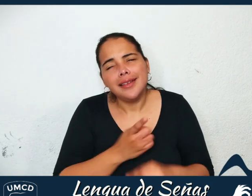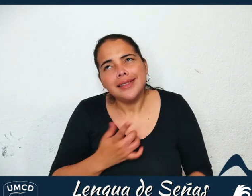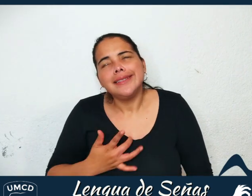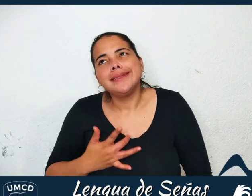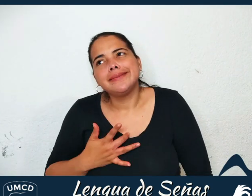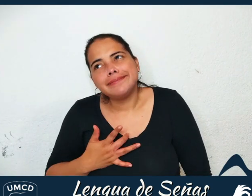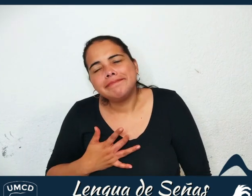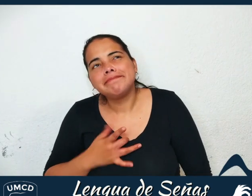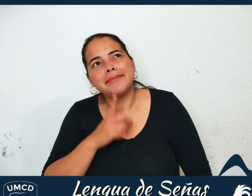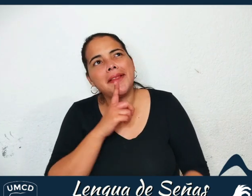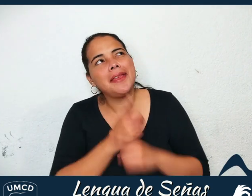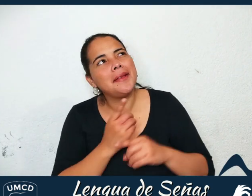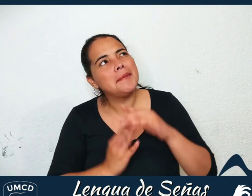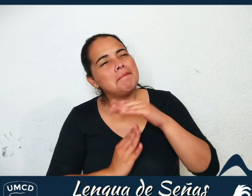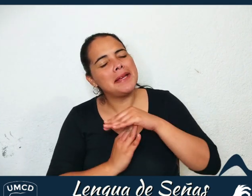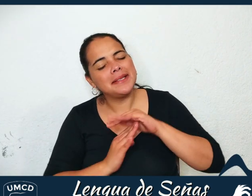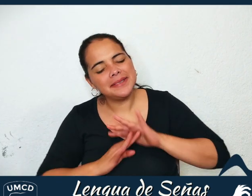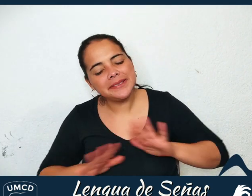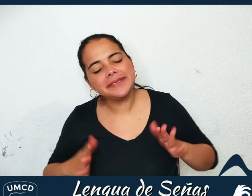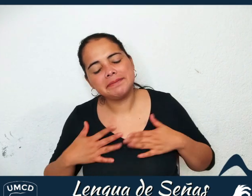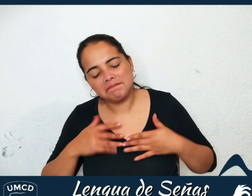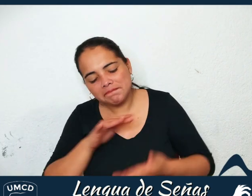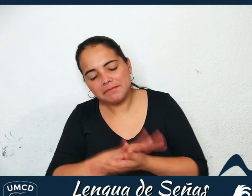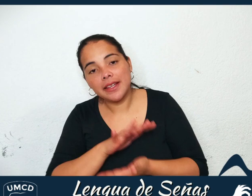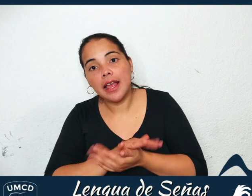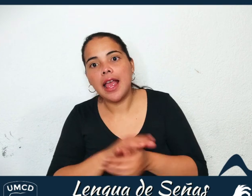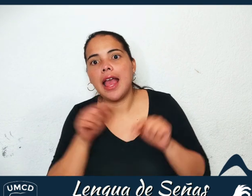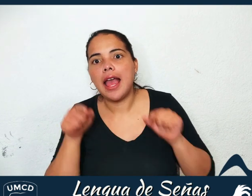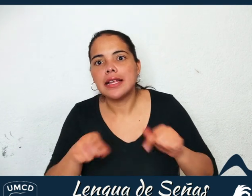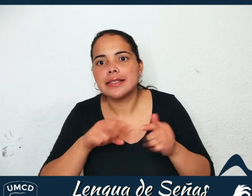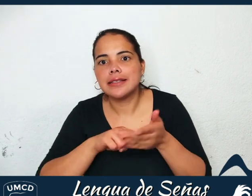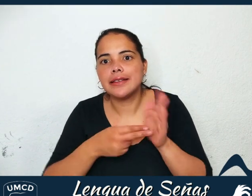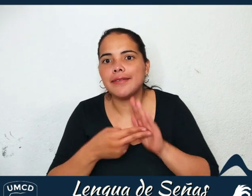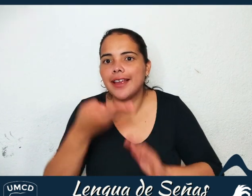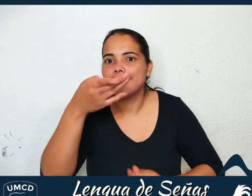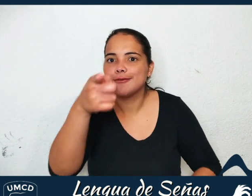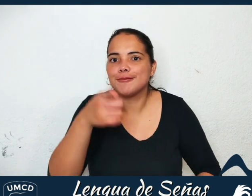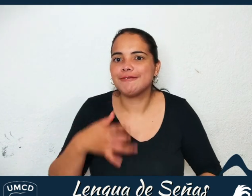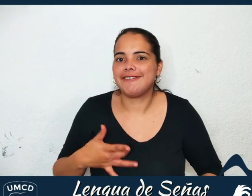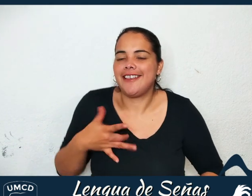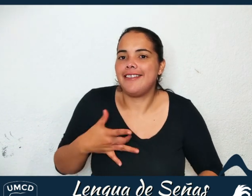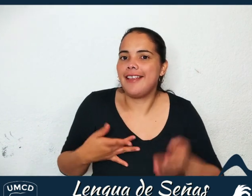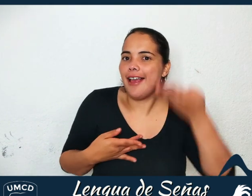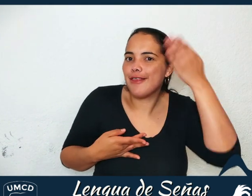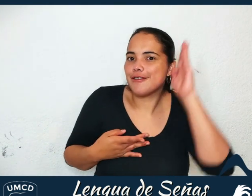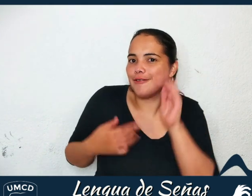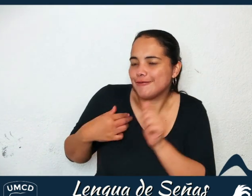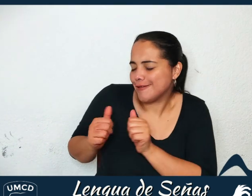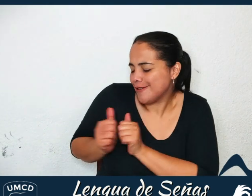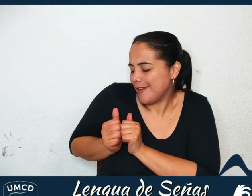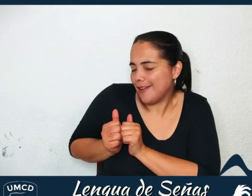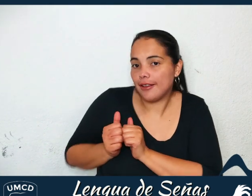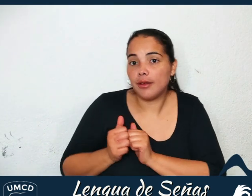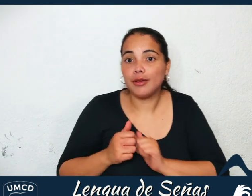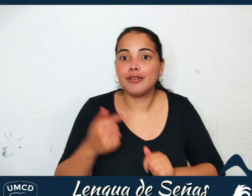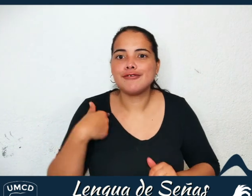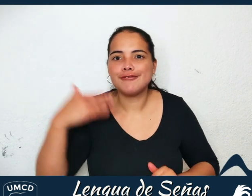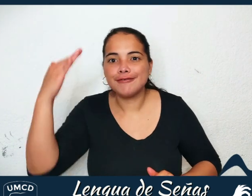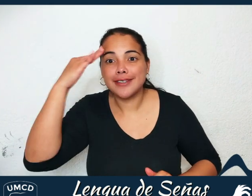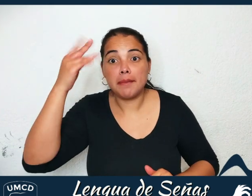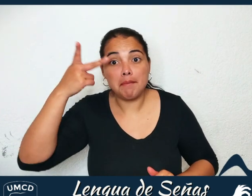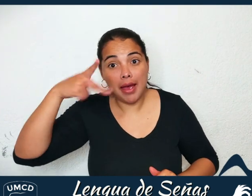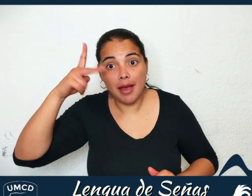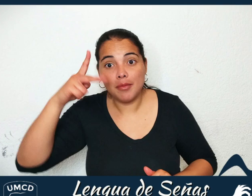está constantemente trabajando en la vida del creyente. Y Pablo dice, yo sé que mi Dios me